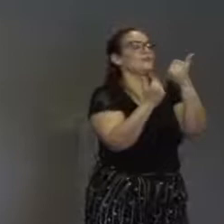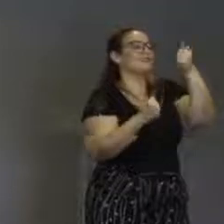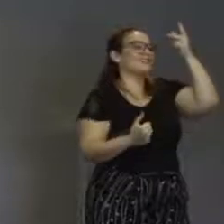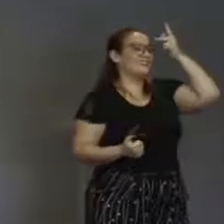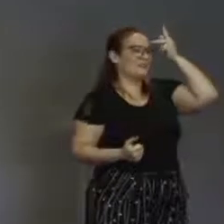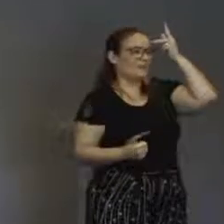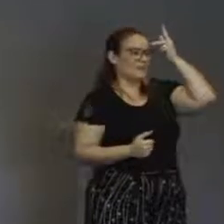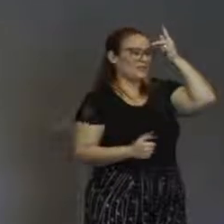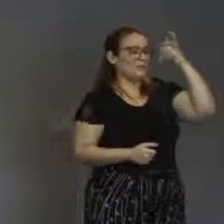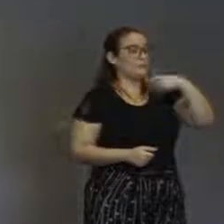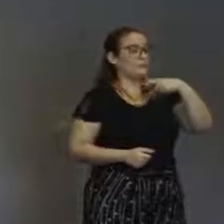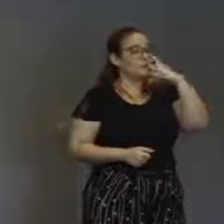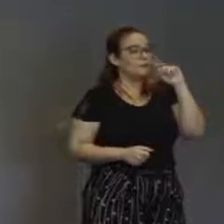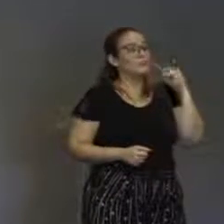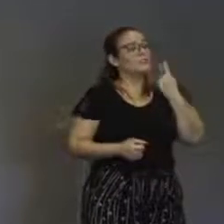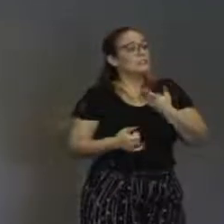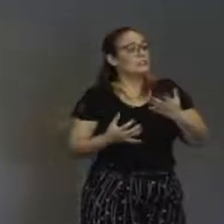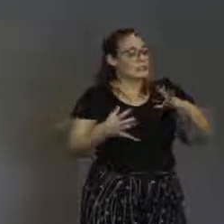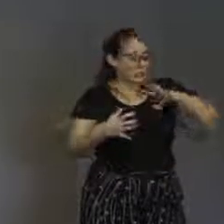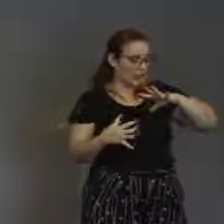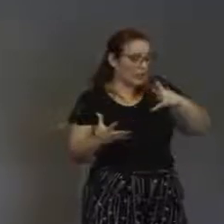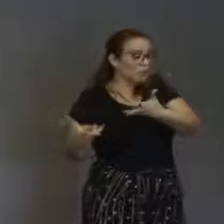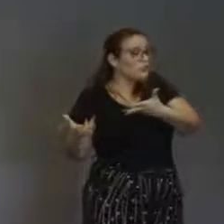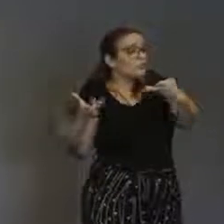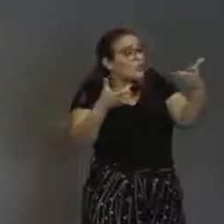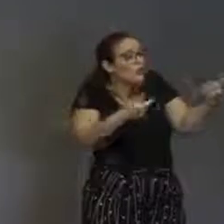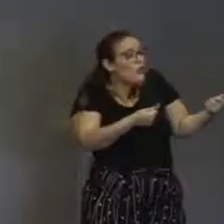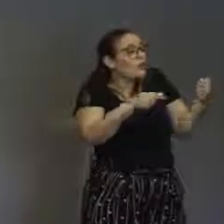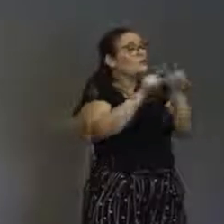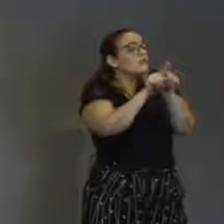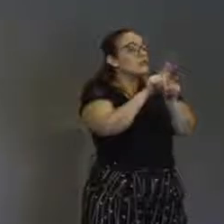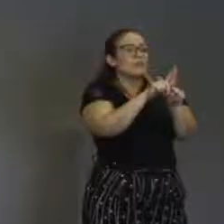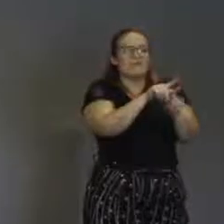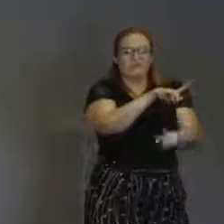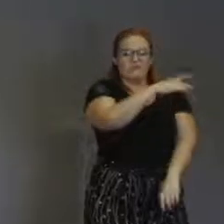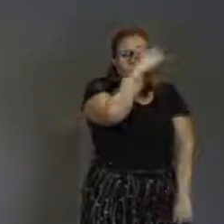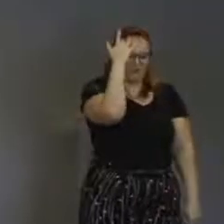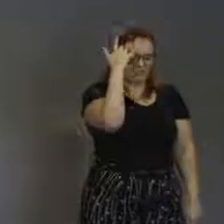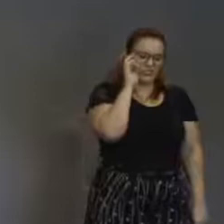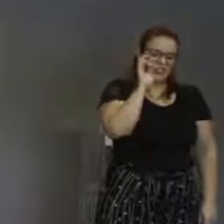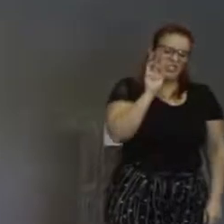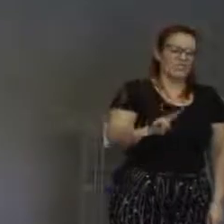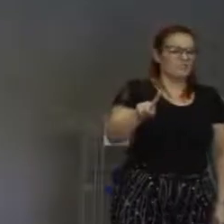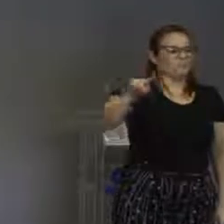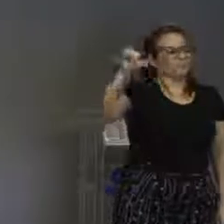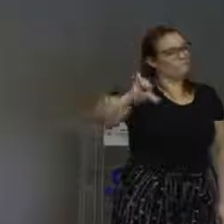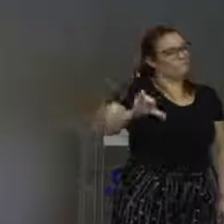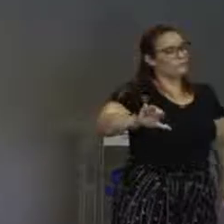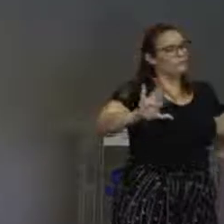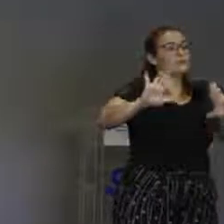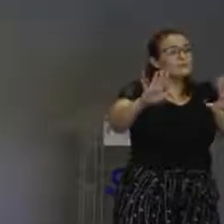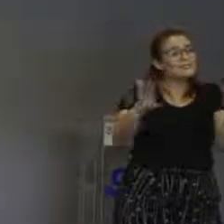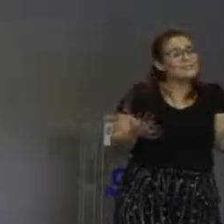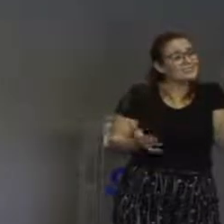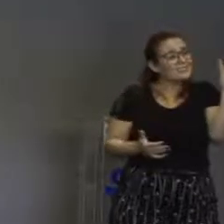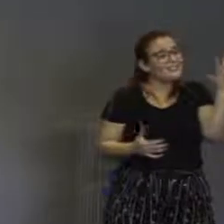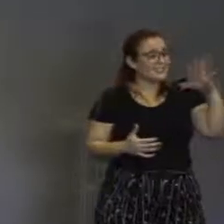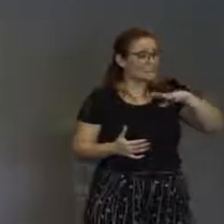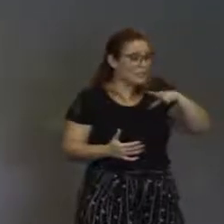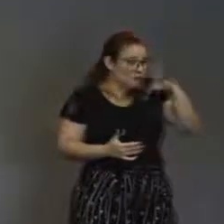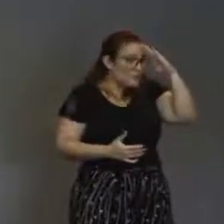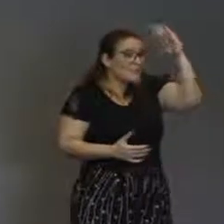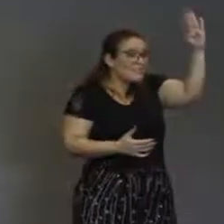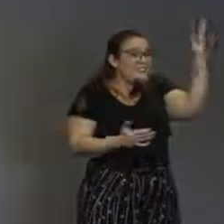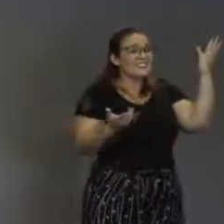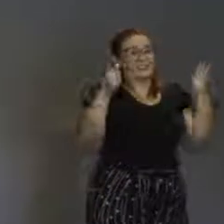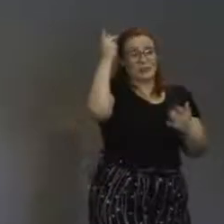gente tem uma cidade que acolhe todo mundo e é vista por muitos como madrasta, mas não tem cidade mais brasileira do que São Paulo, né? A gente tem um microcosmo